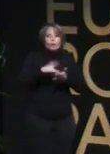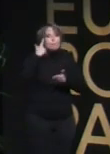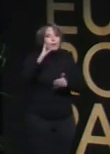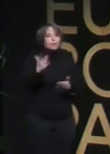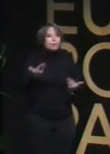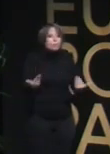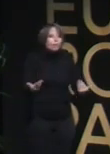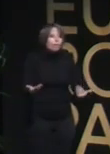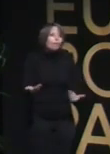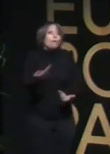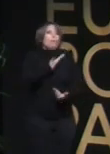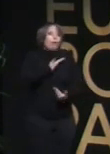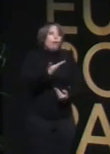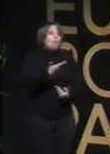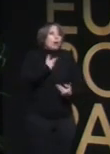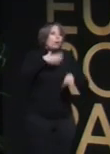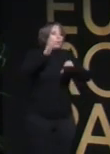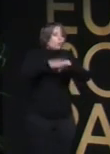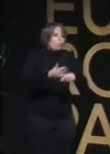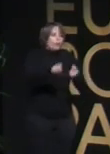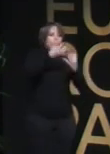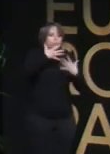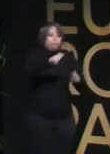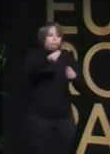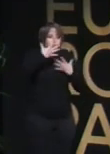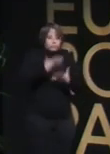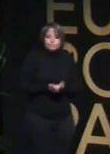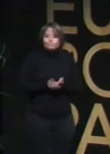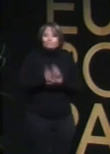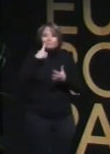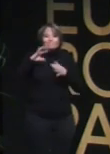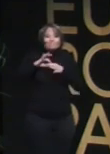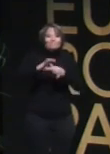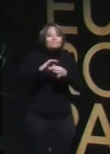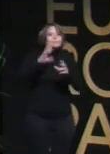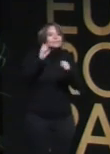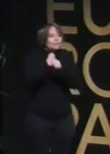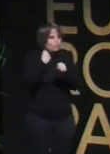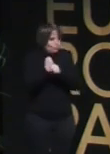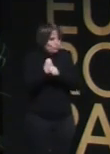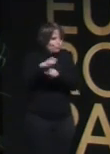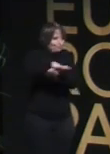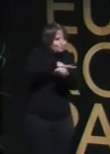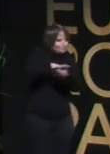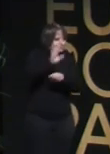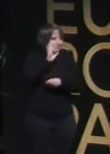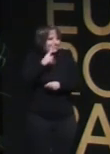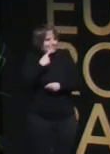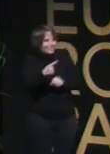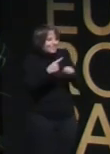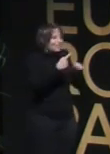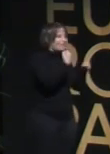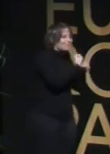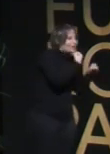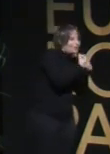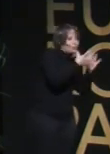¿vale? Creo que parte, ¿vale? Muchos de los trabajos lo están relacionando con el trabajo, ¿vale? Con lo que os decía antes, un poco de compaginar el mundo